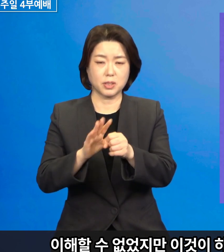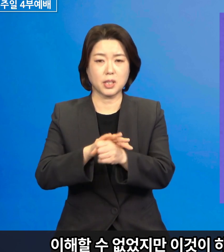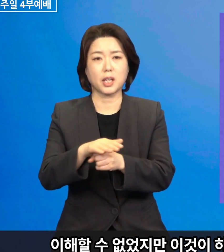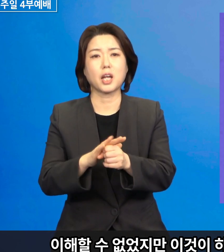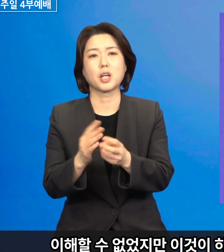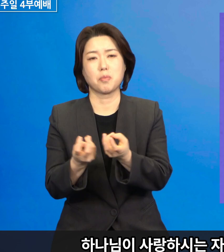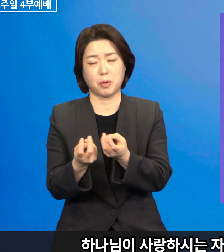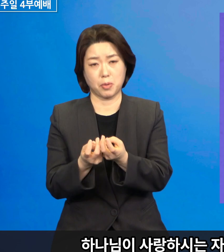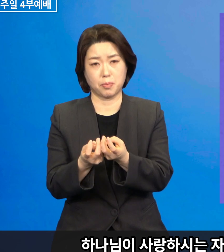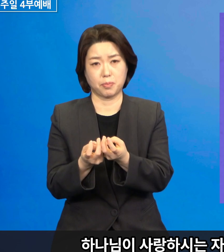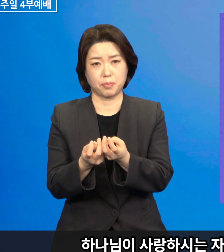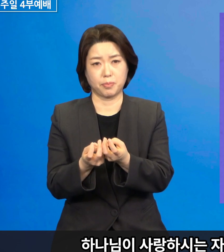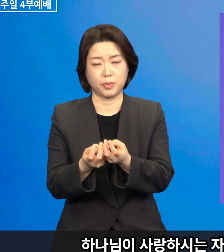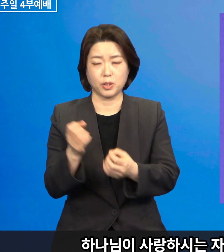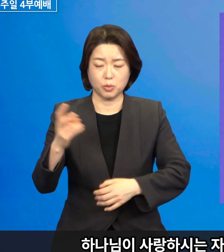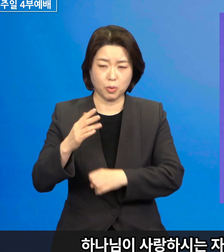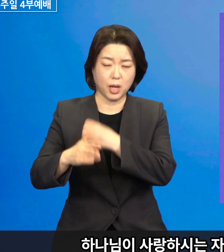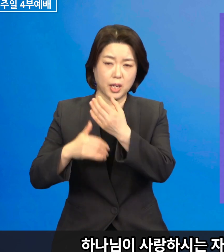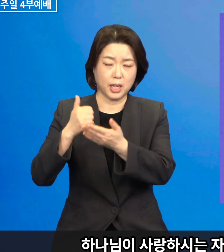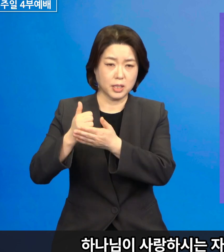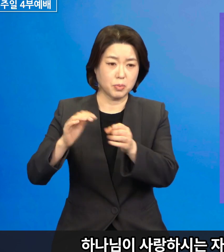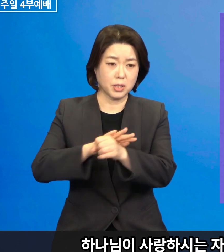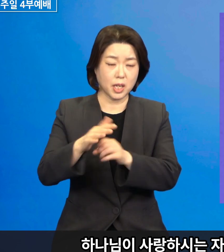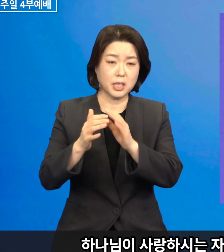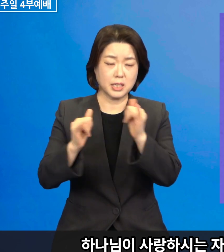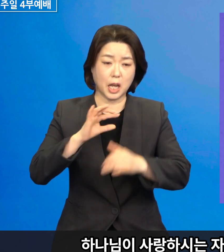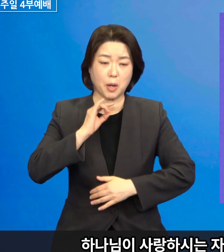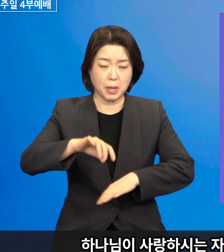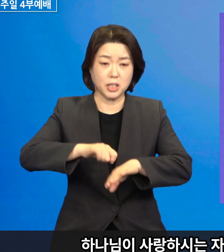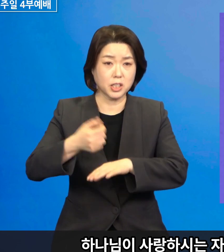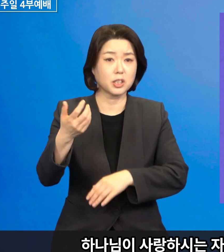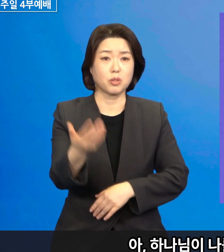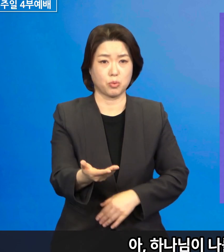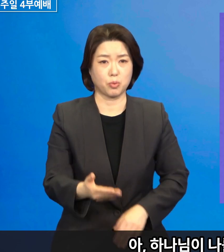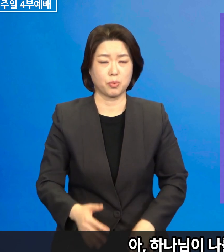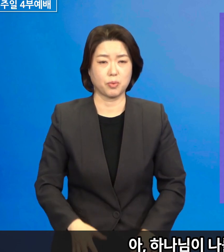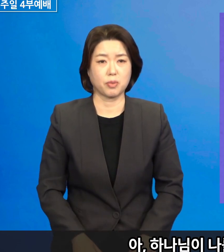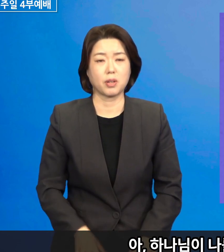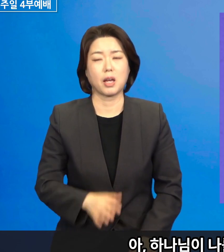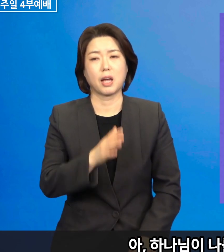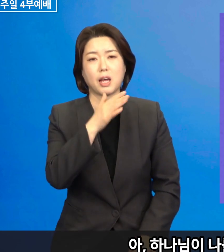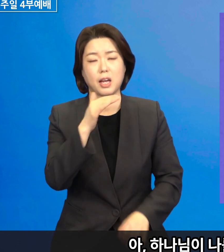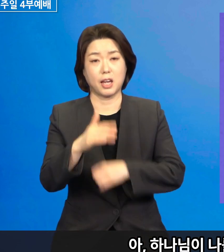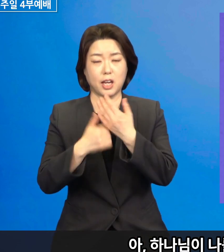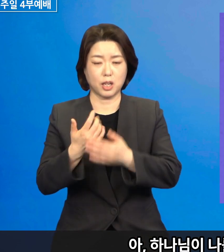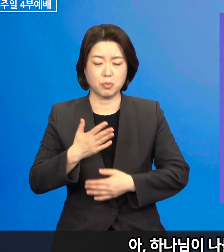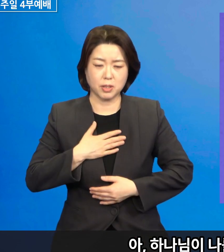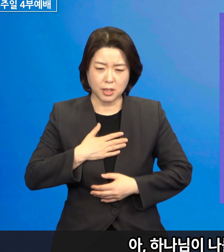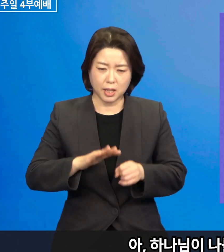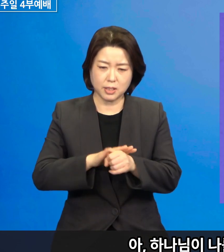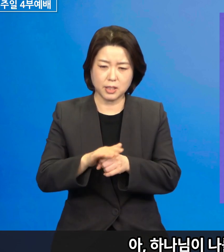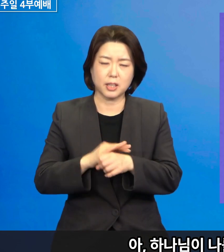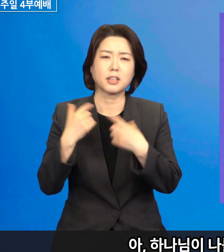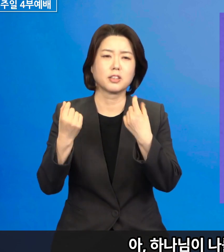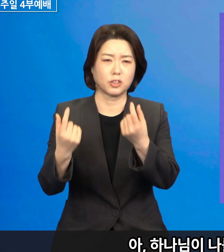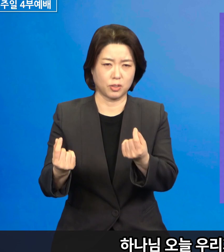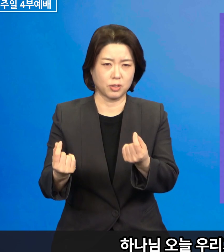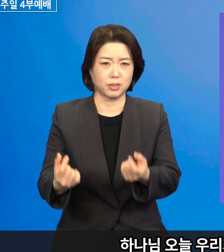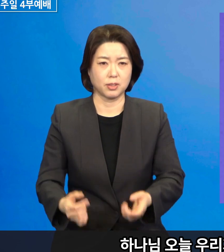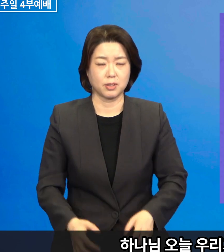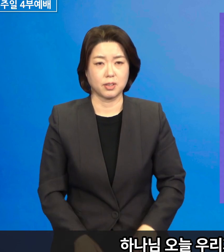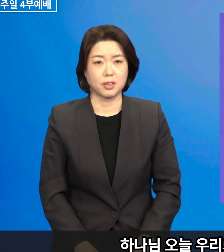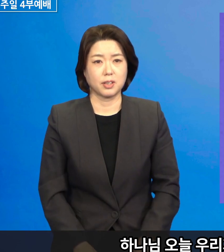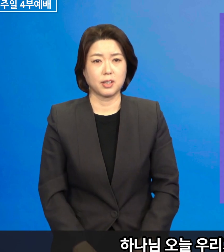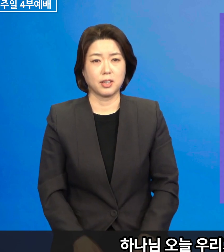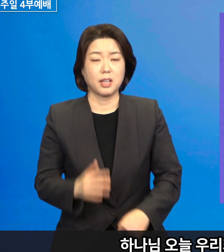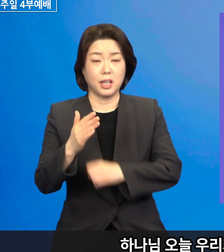표현이었고 하나님이 사랑하시는 자만 징계하신다고 하였는데 하나님이 나를 사랑하시는구나.